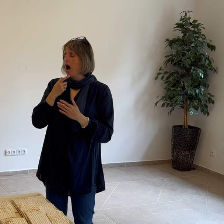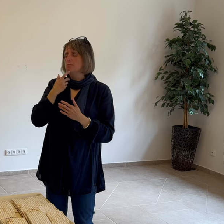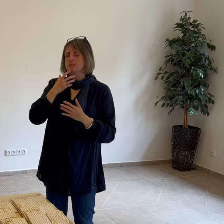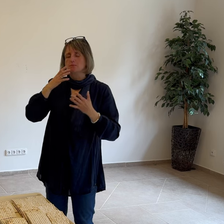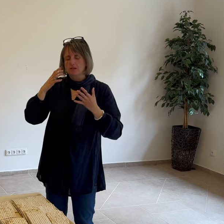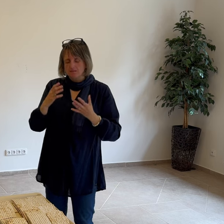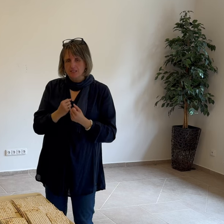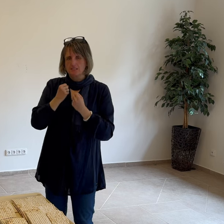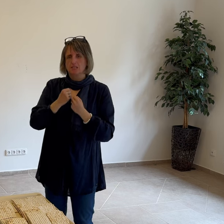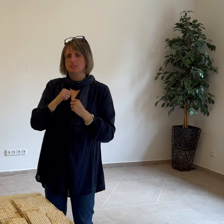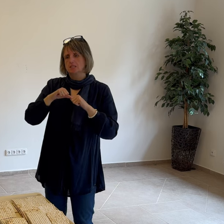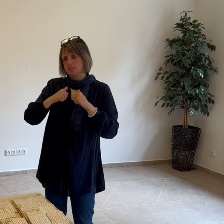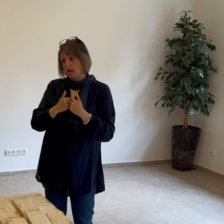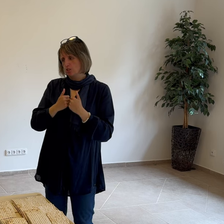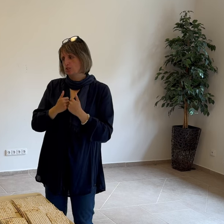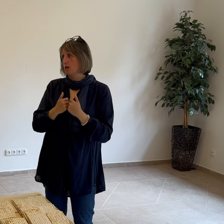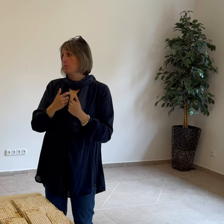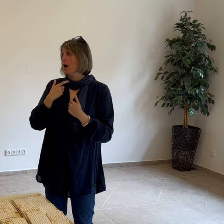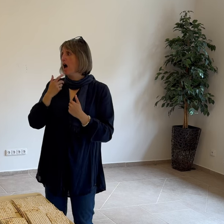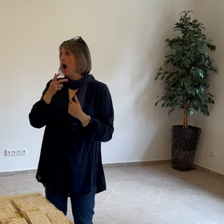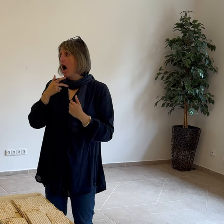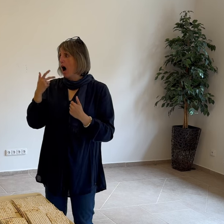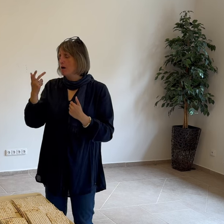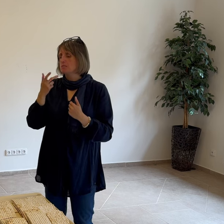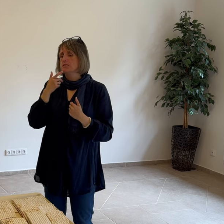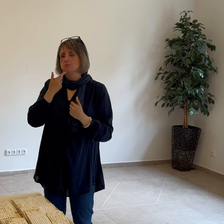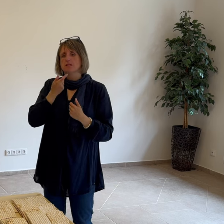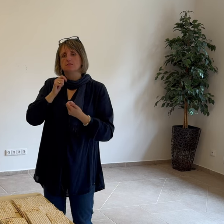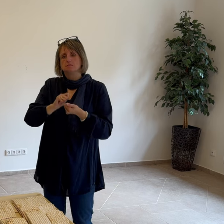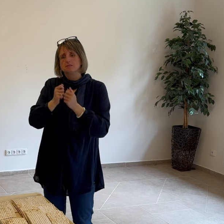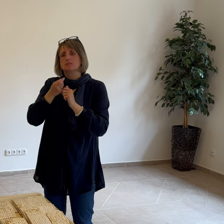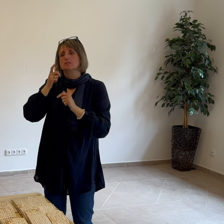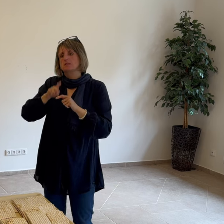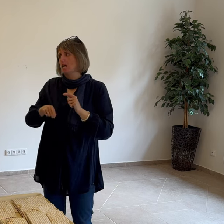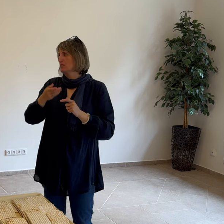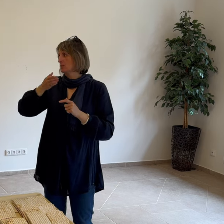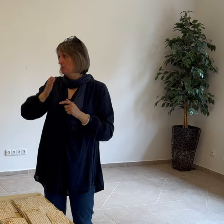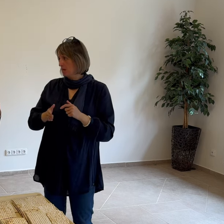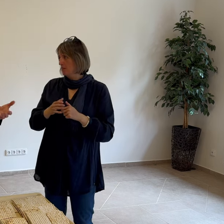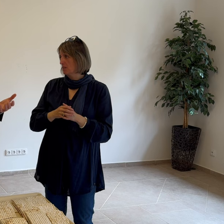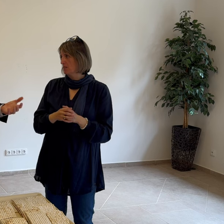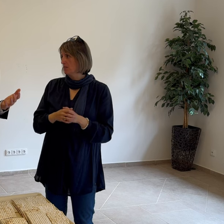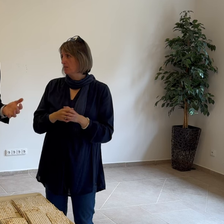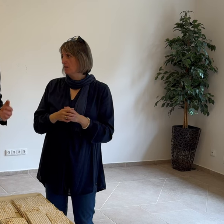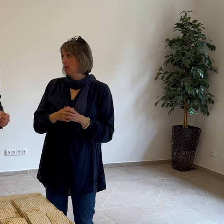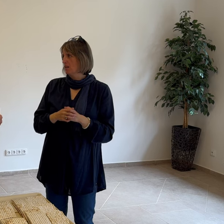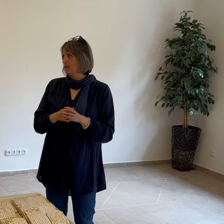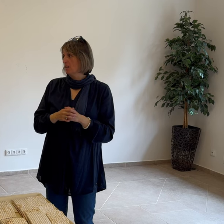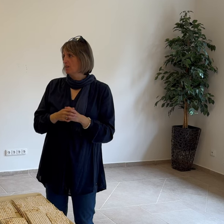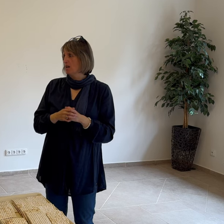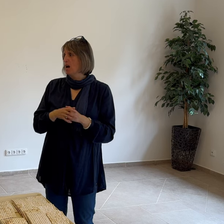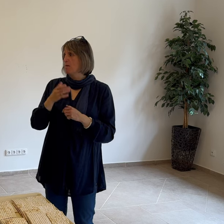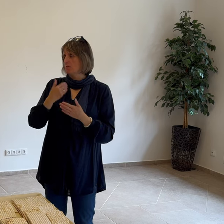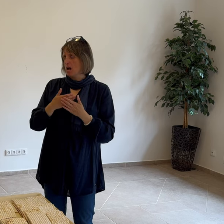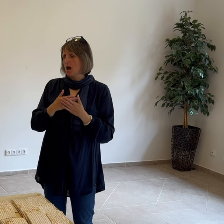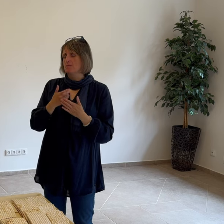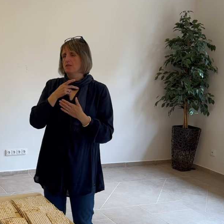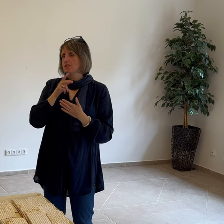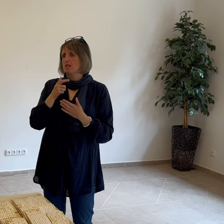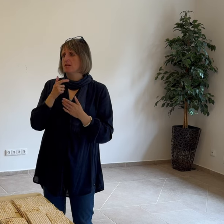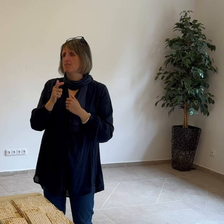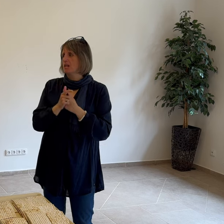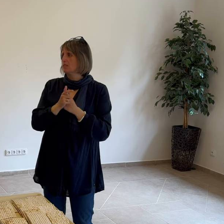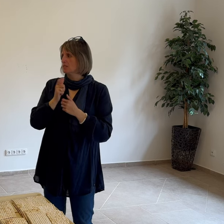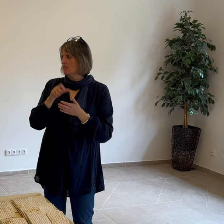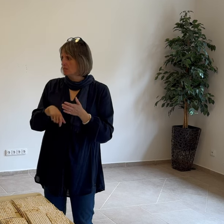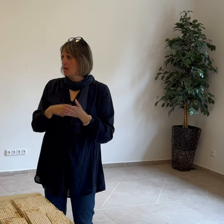nad ním skrze svědectví slova svého se tam píše Já si vzpomínám na to jak ve zení právě 12 kapitoly vé 14 je